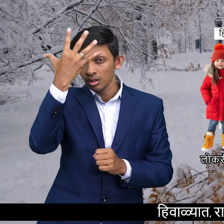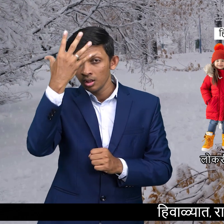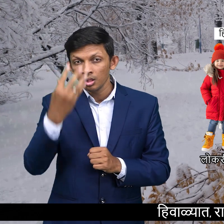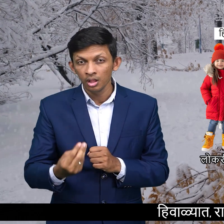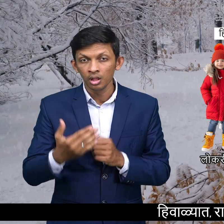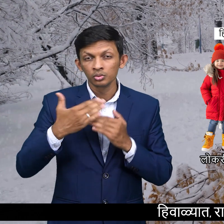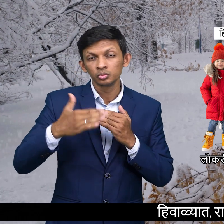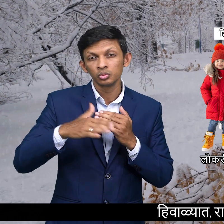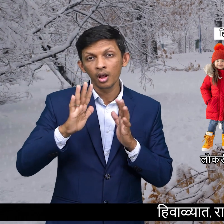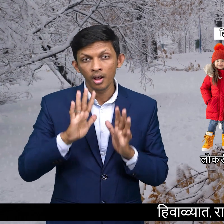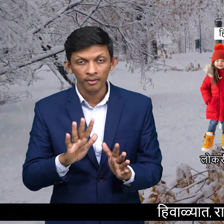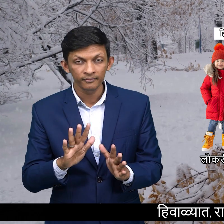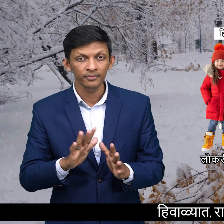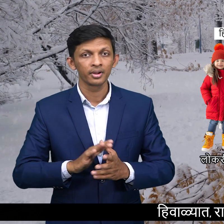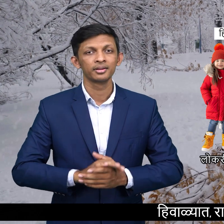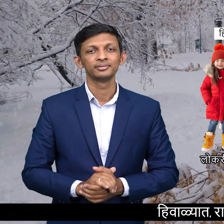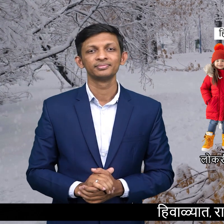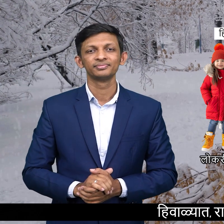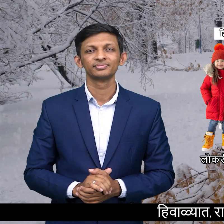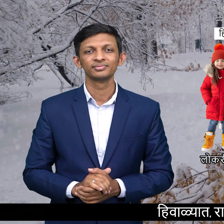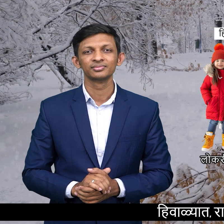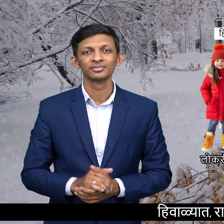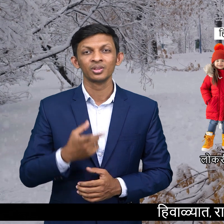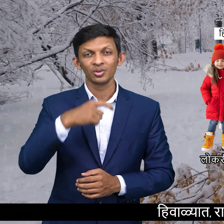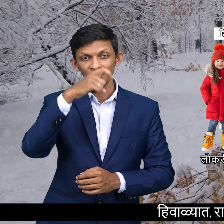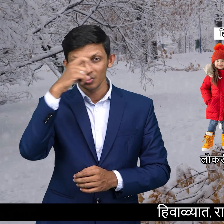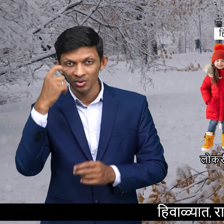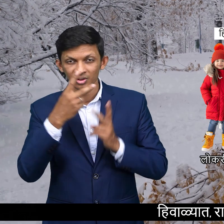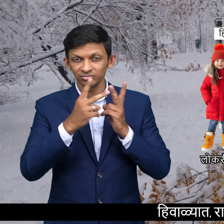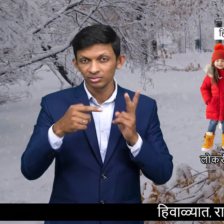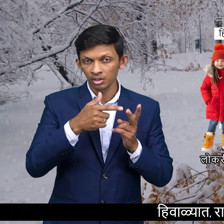हिवाळ्यात रात्री उन्हाळ्यापेक्षा जास्त असतात.